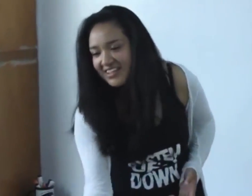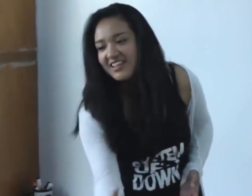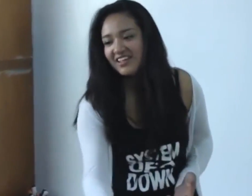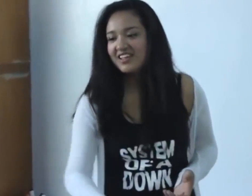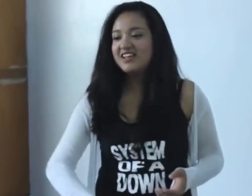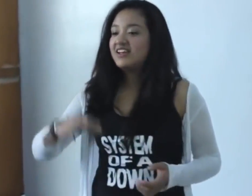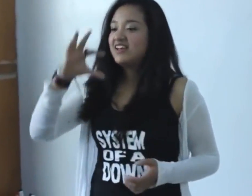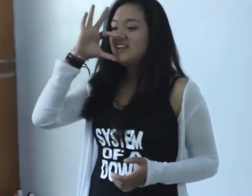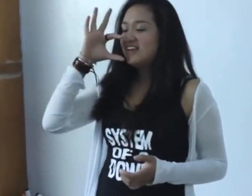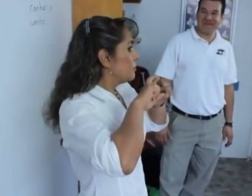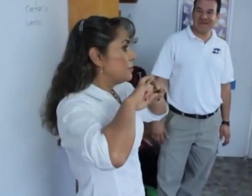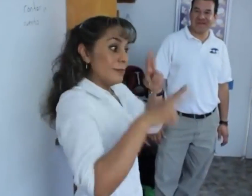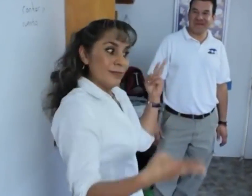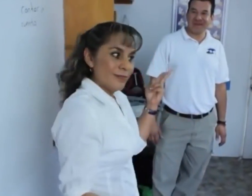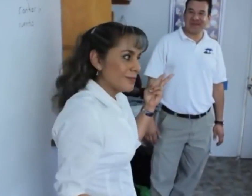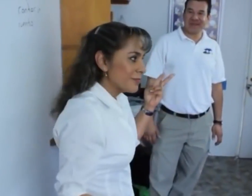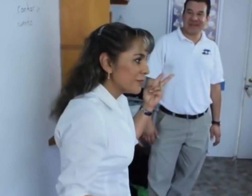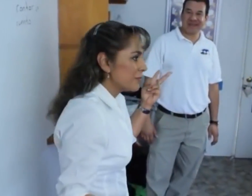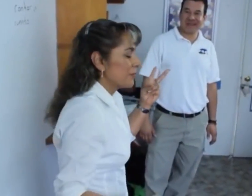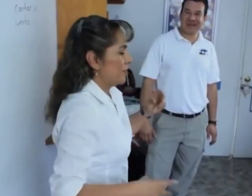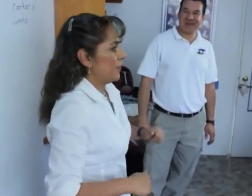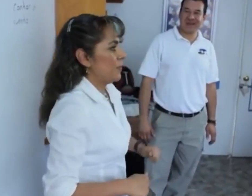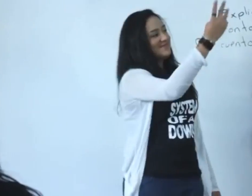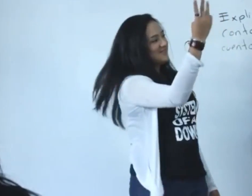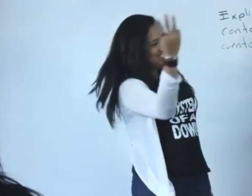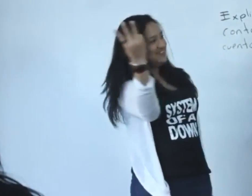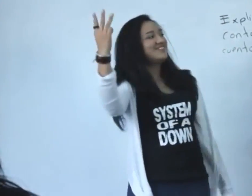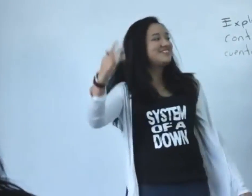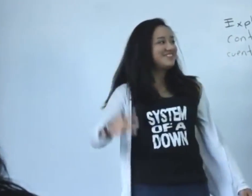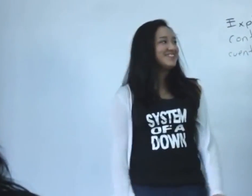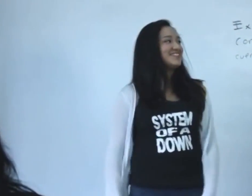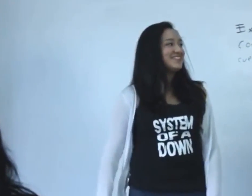orgulloso y distinto denominado Comunidad Sorda. Comunidad Comunidad